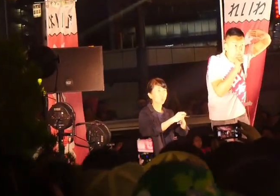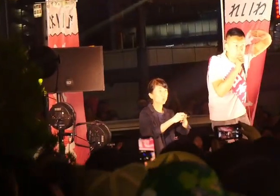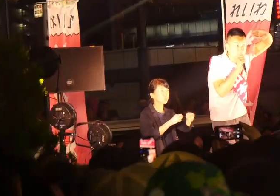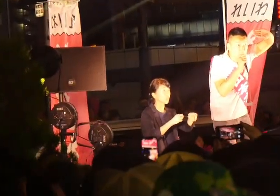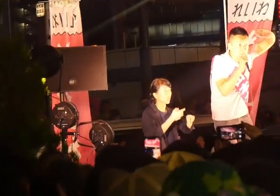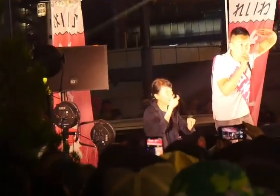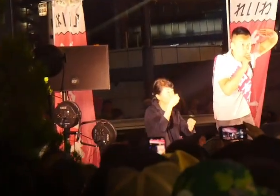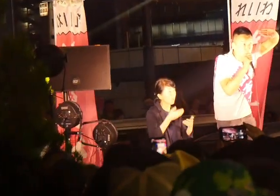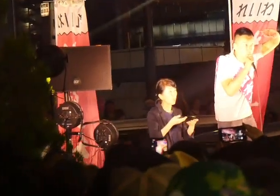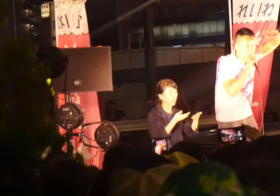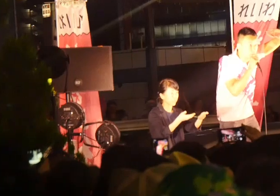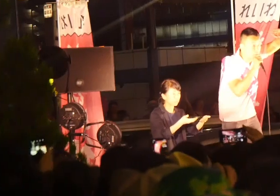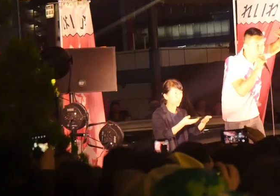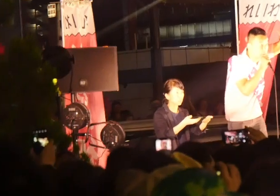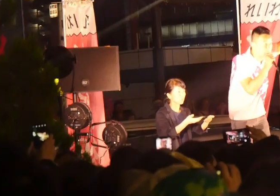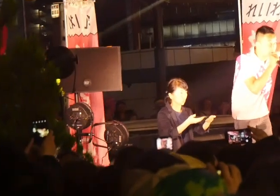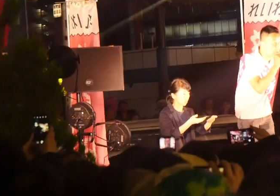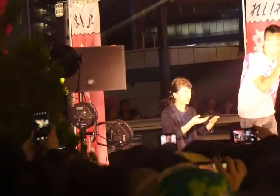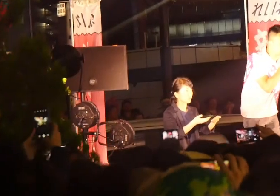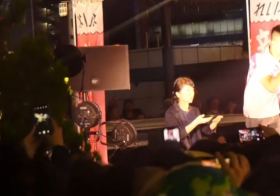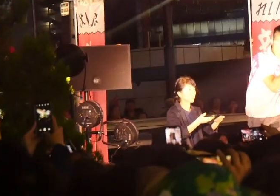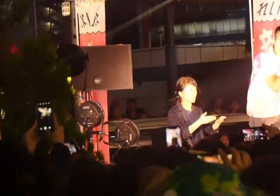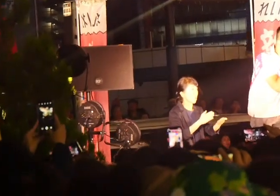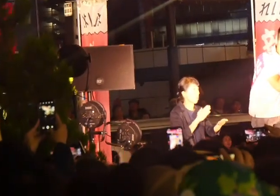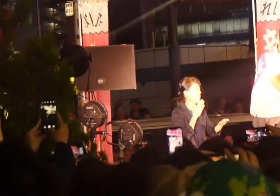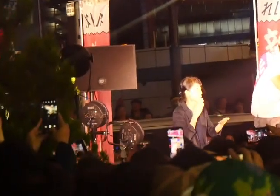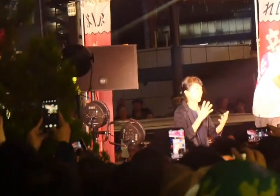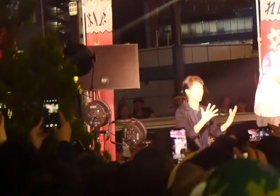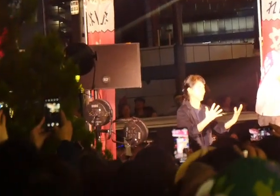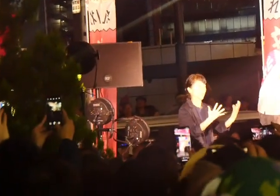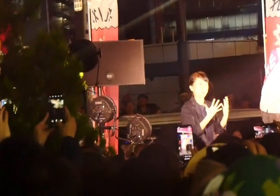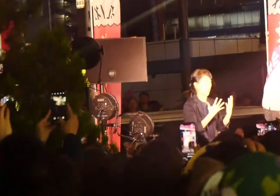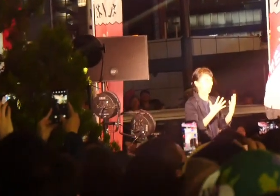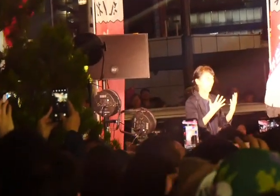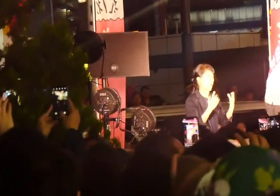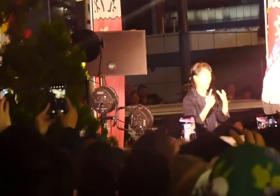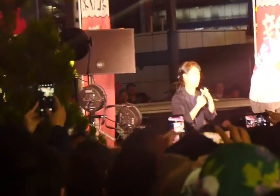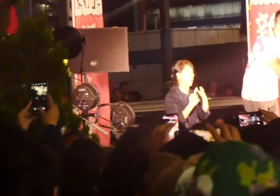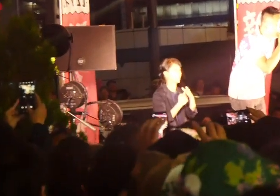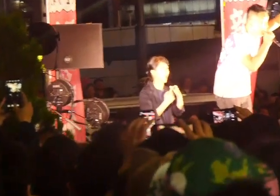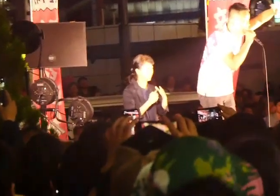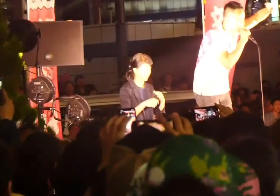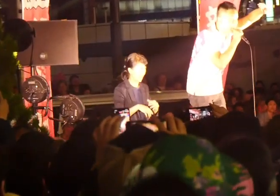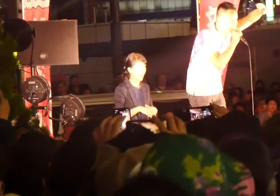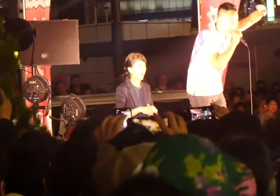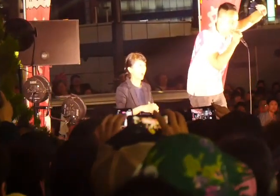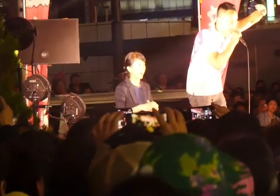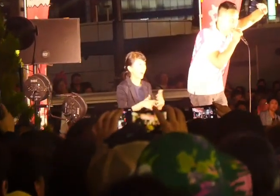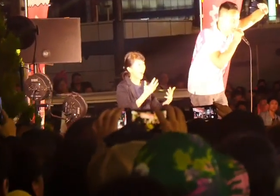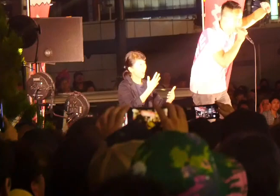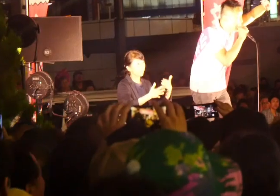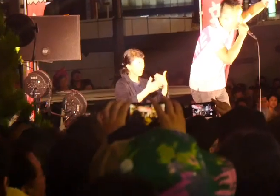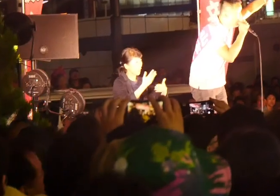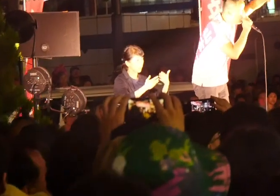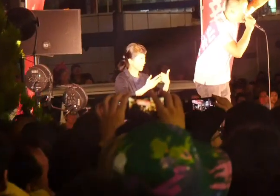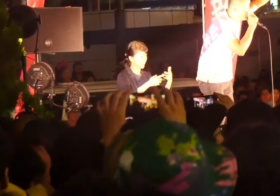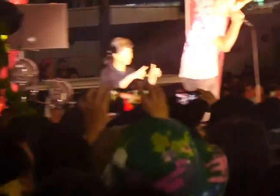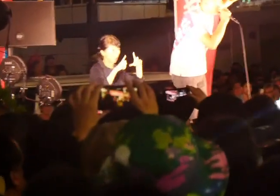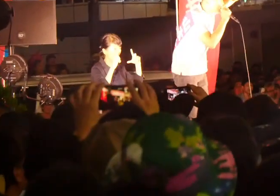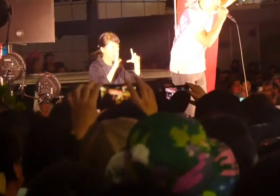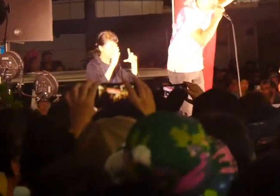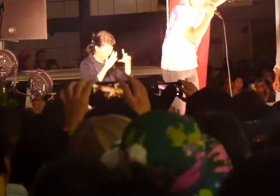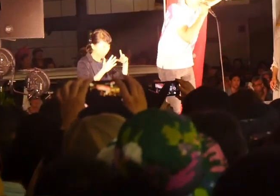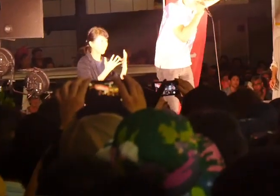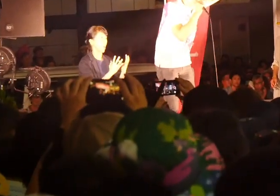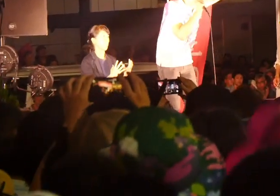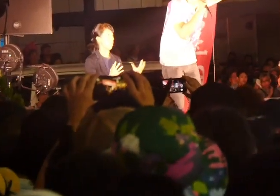ております。本当はこんなことになるとは思ってなかったんです。テレビも全然取り上げないんで、まさかここまで盛り